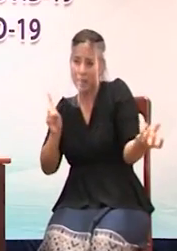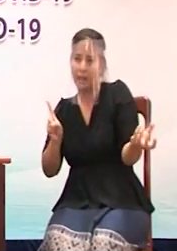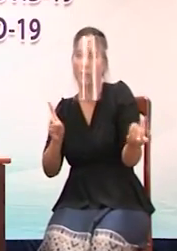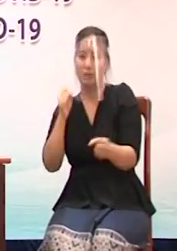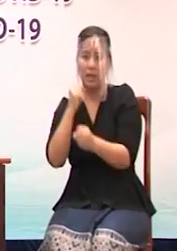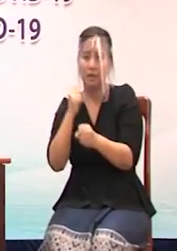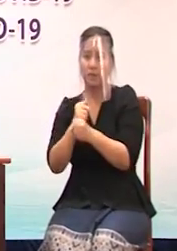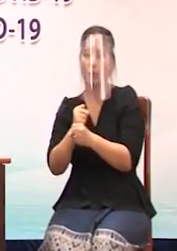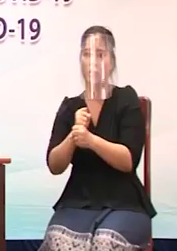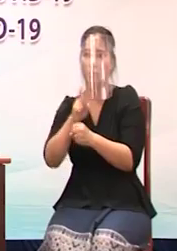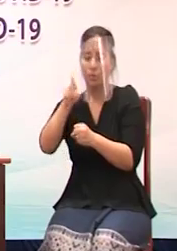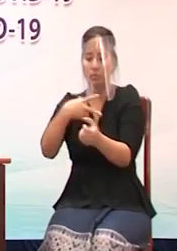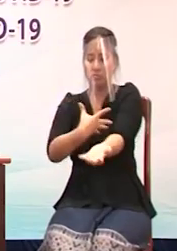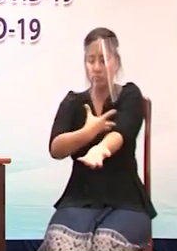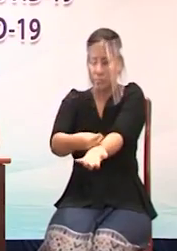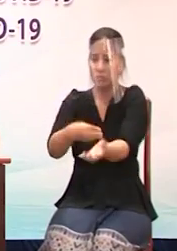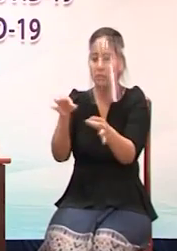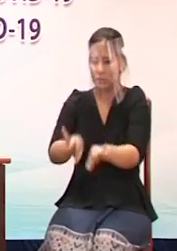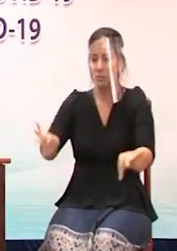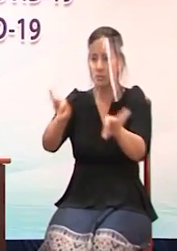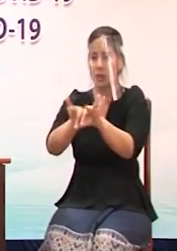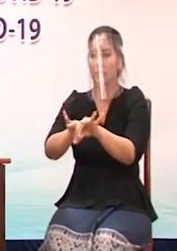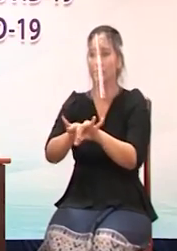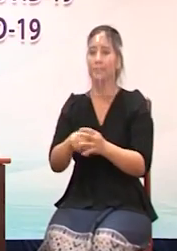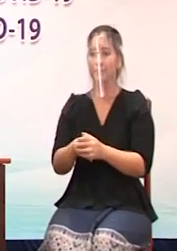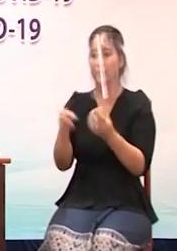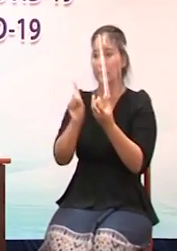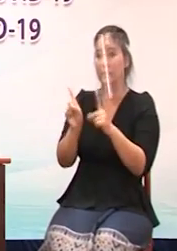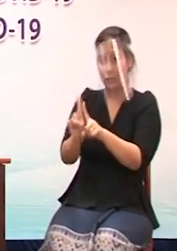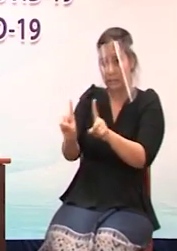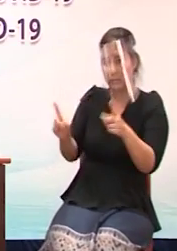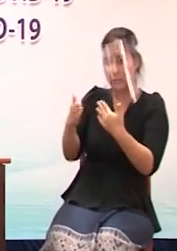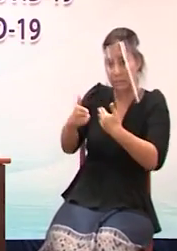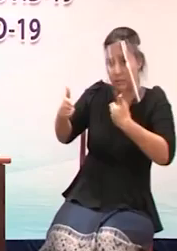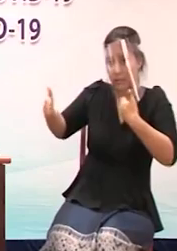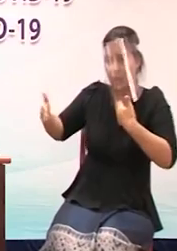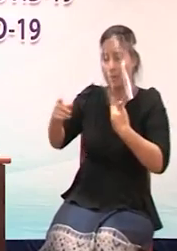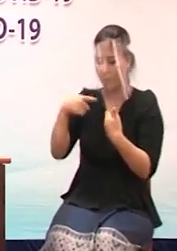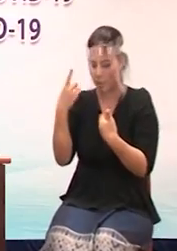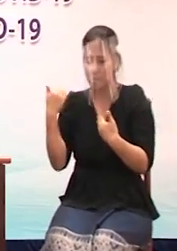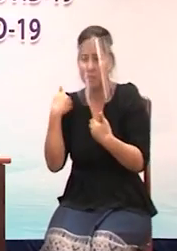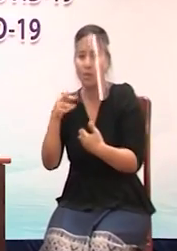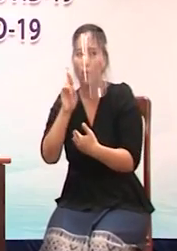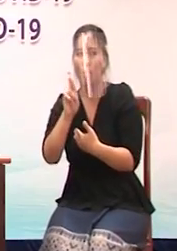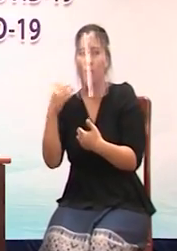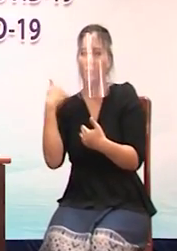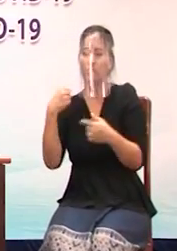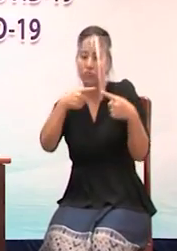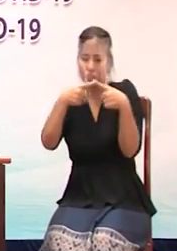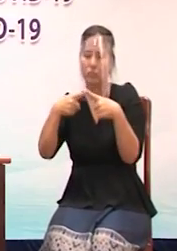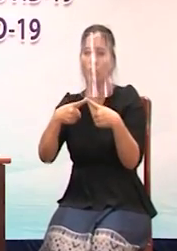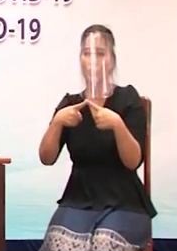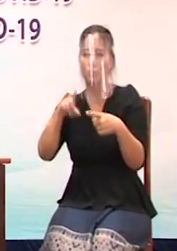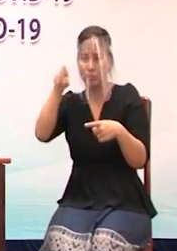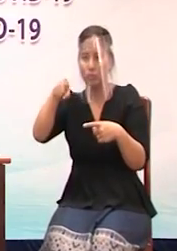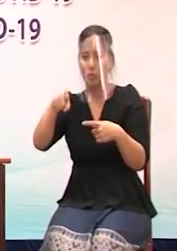านนั่นแหละแล้วก็มาเก็บตัวอย่างนั่นแหละเนาะแล้วก็รักษาระยะห่างเพื่อว่าเซนแนวใดผู้ที่อาจสิมีความเสี่ยงติดเชื้อบ่ให้ไปต่อเนาะให้จำกัดตัว